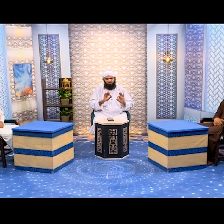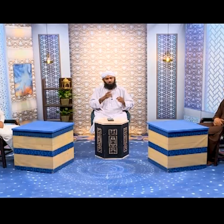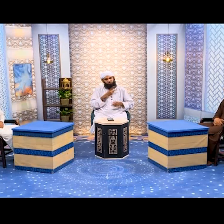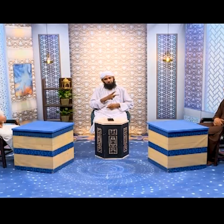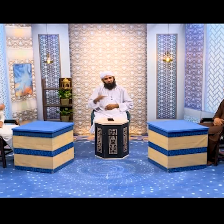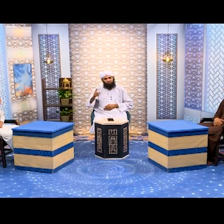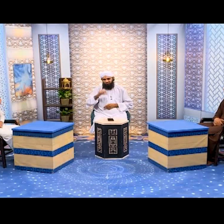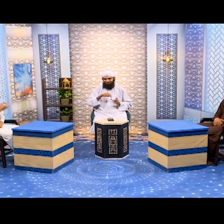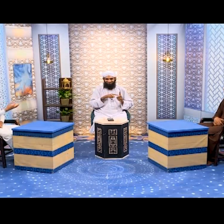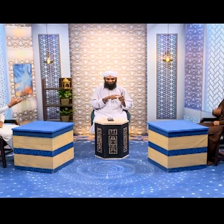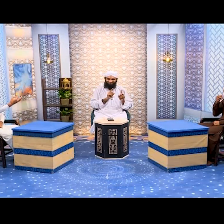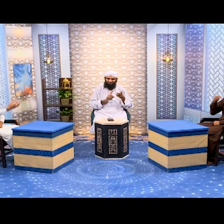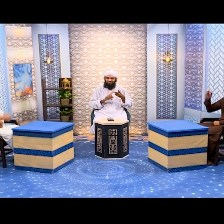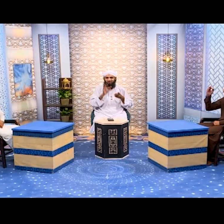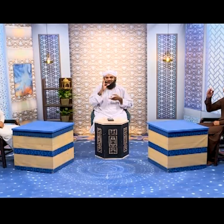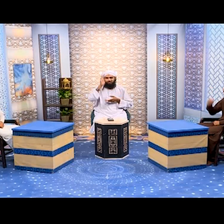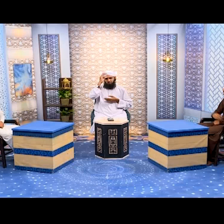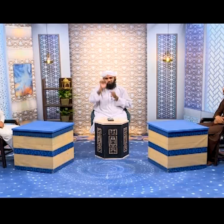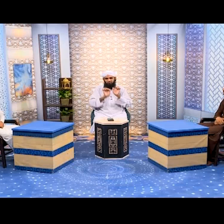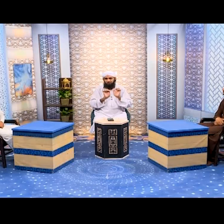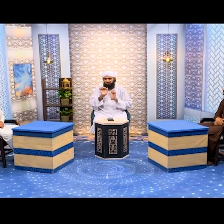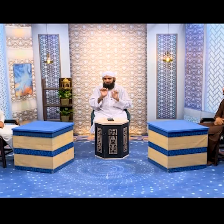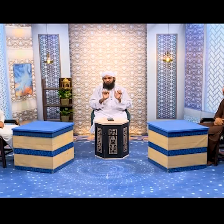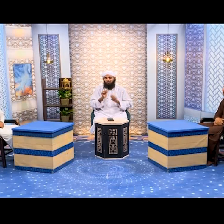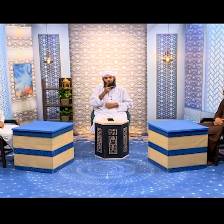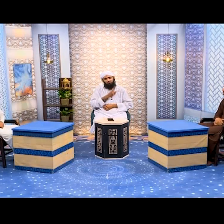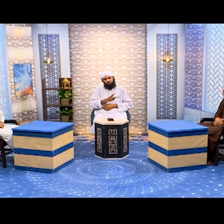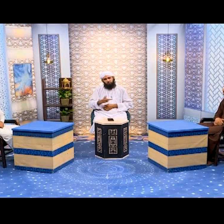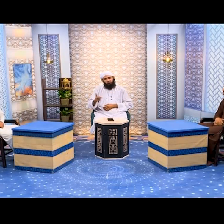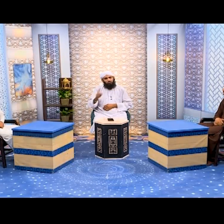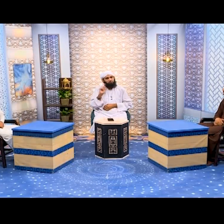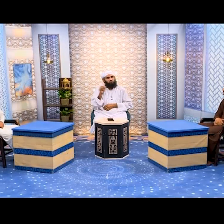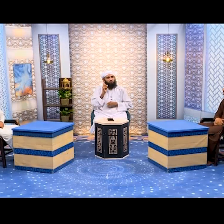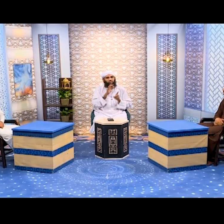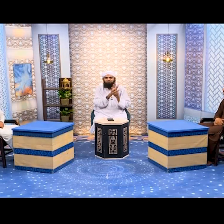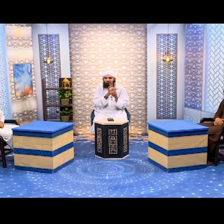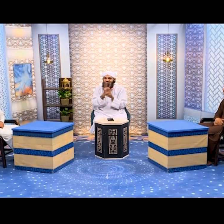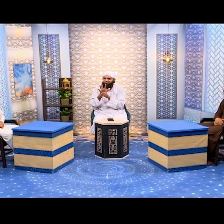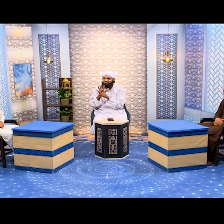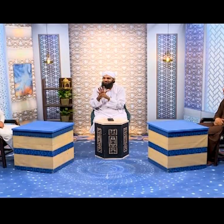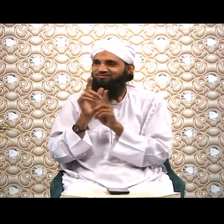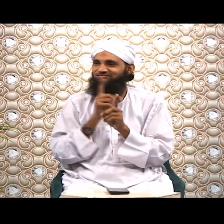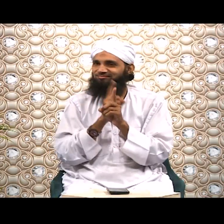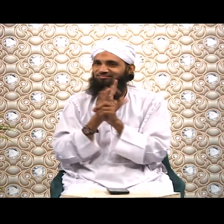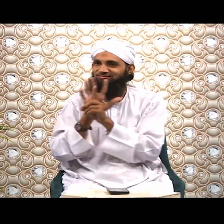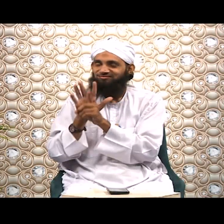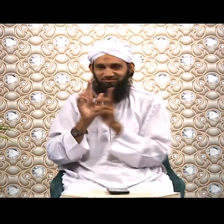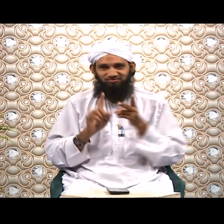ہر دم تیار رہتے تھے۔ آپ علیہ السلام زندگی بھر اپنی امت کو نیکی کی دعوت پیش کرتے رہے۔ آپ علیہ الصلاۃ